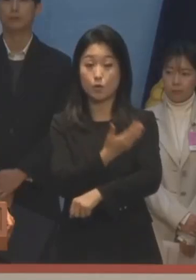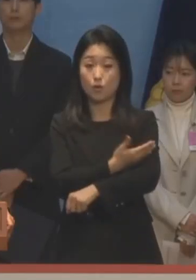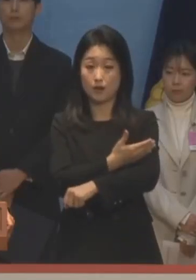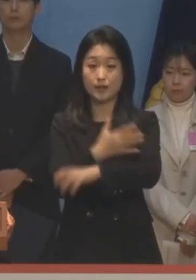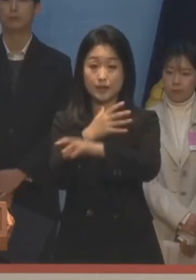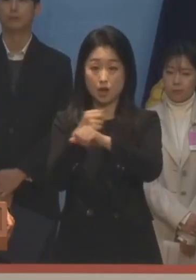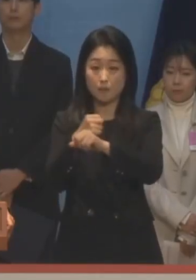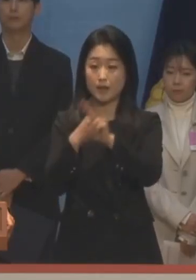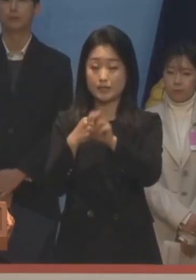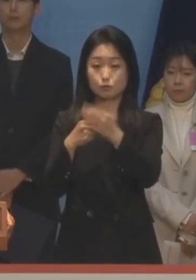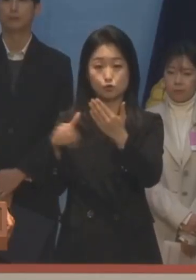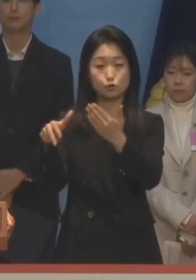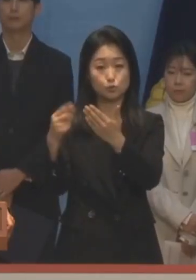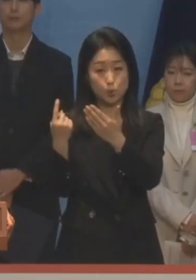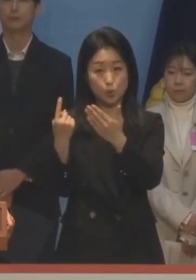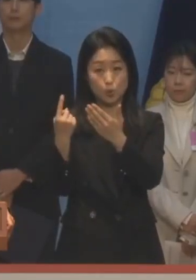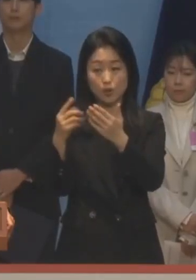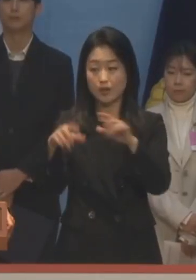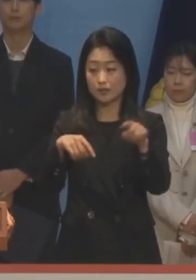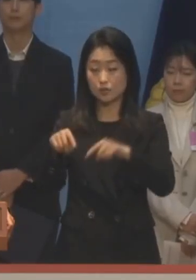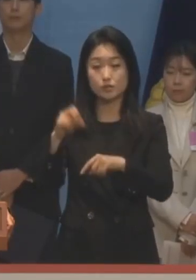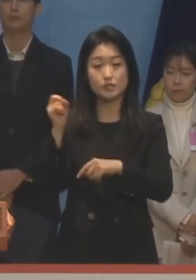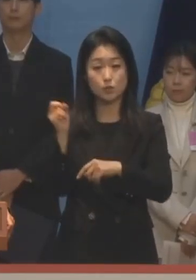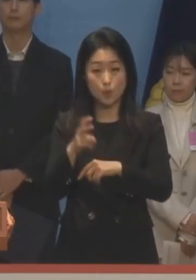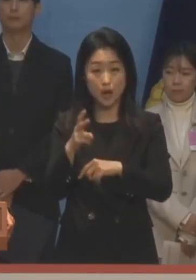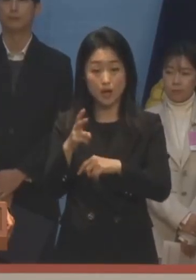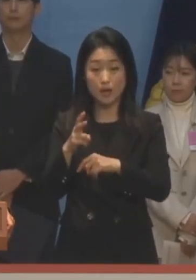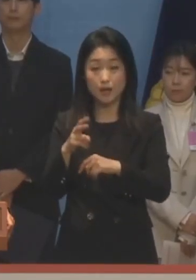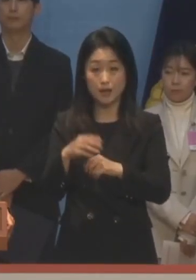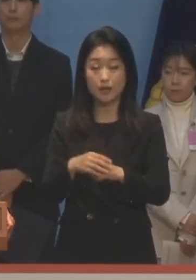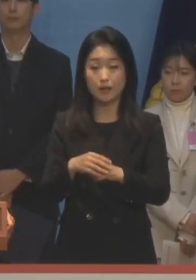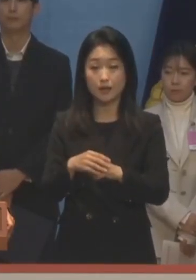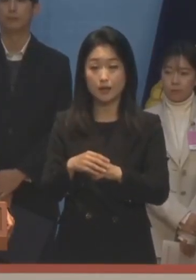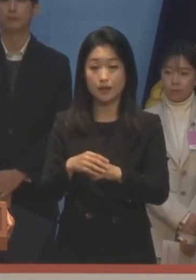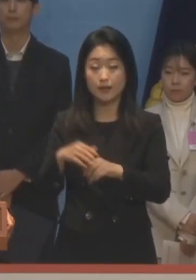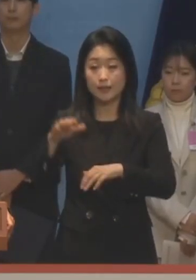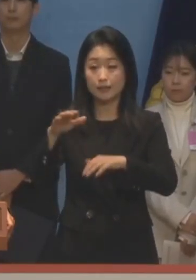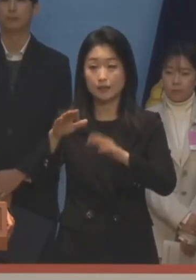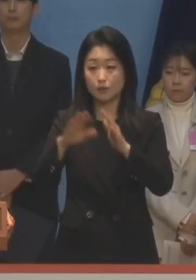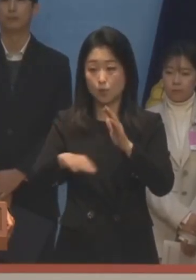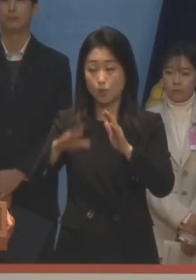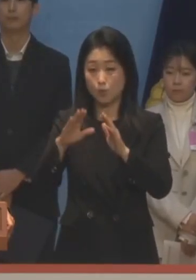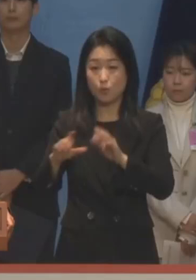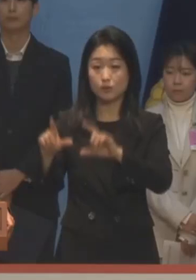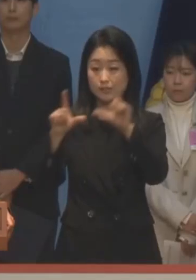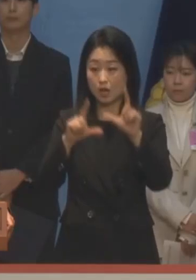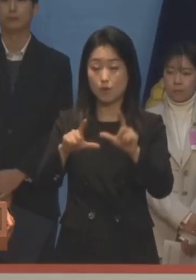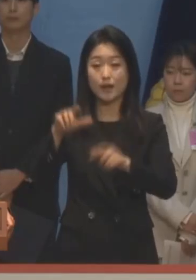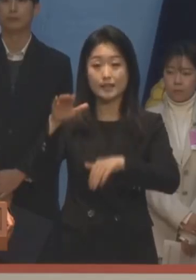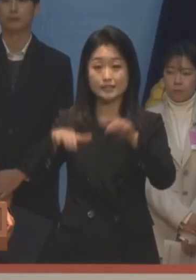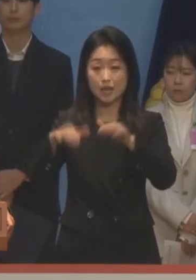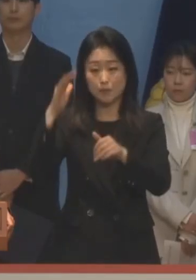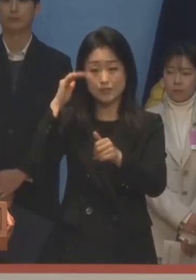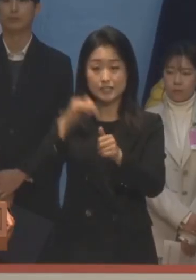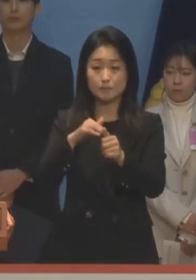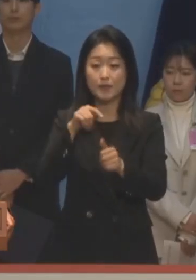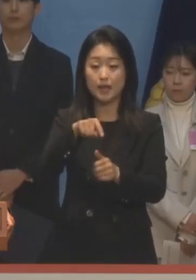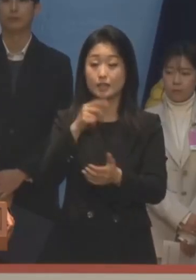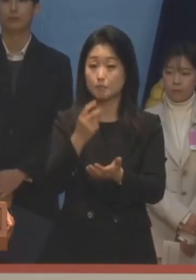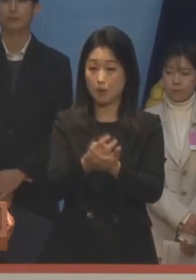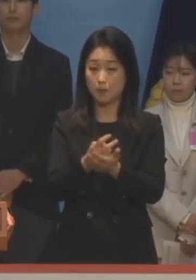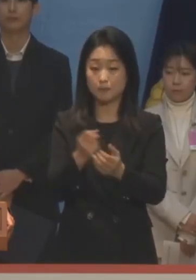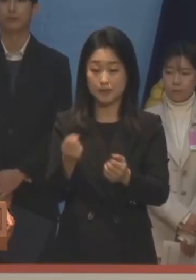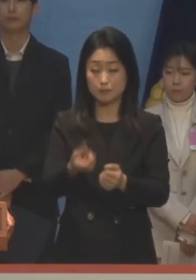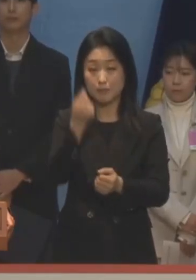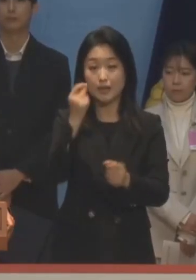권리협약 제29조 정치와 공적 생활의 참여를 침해하는 조항으로